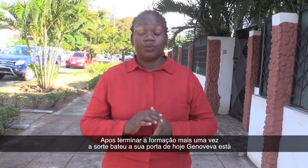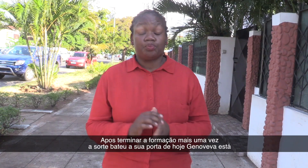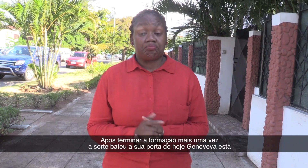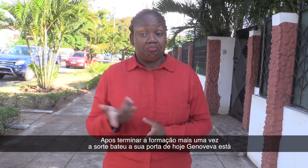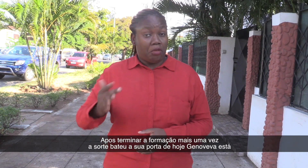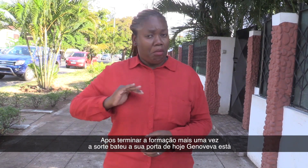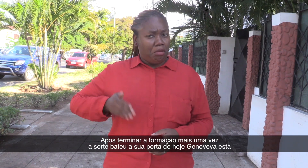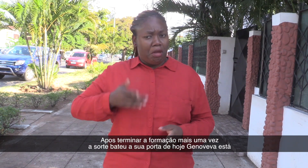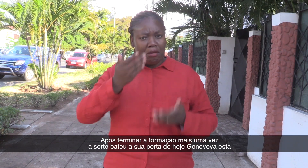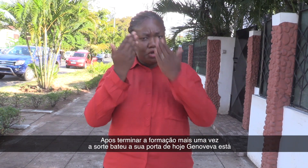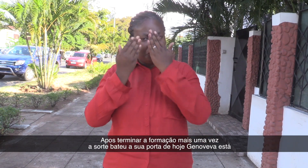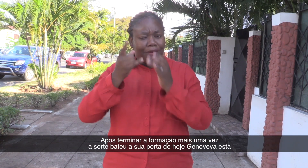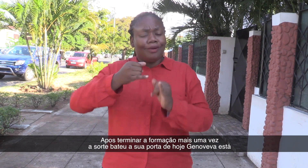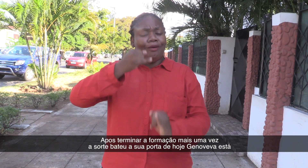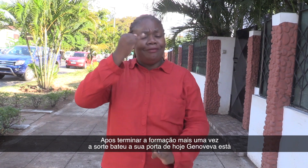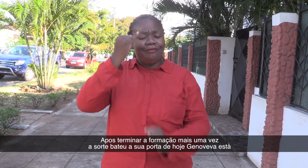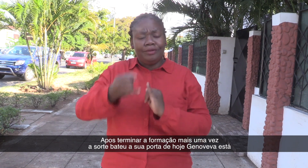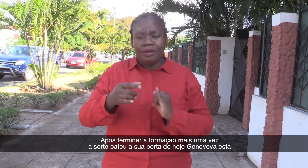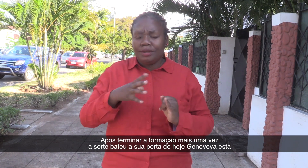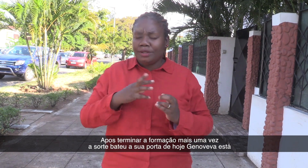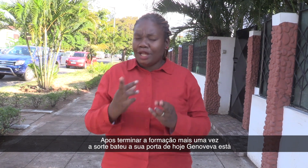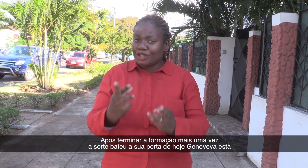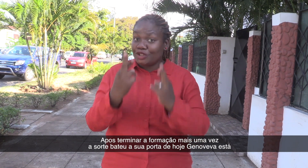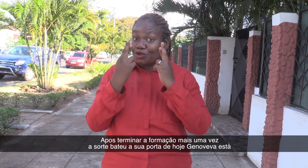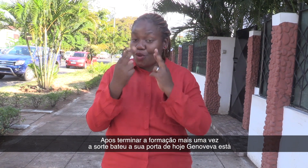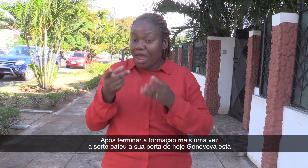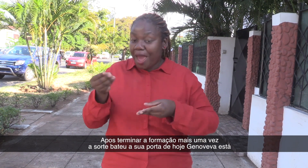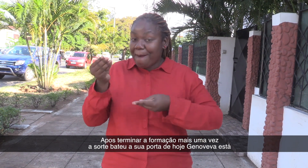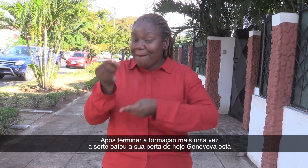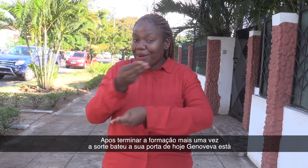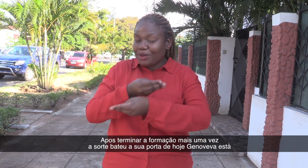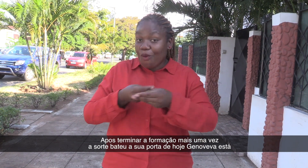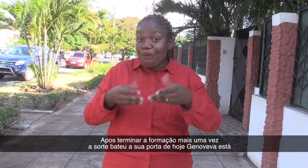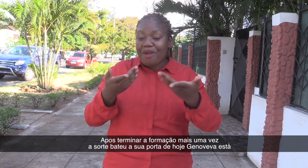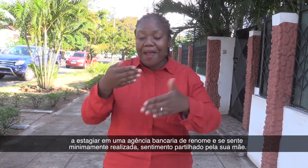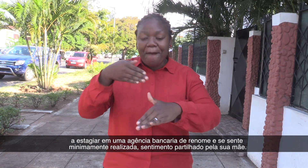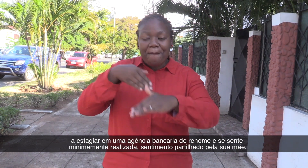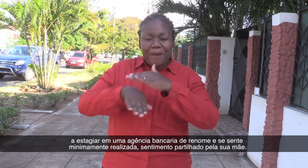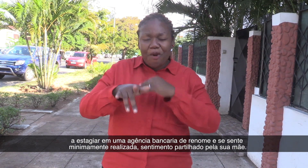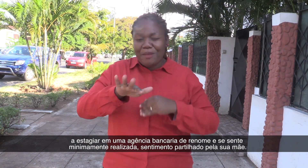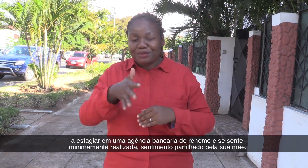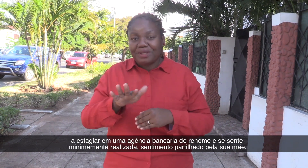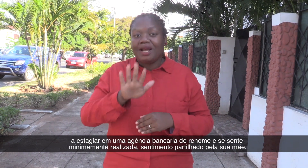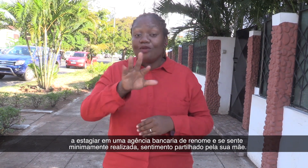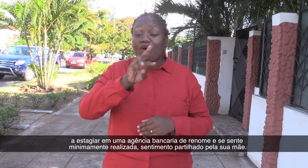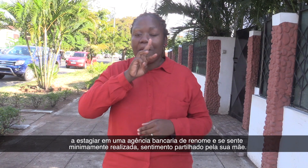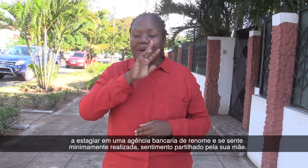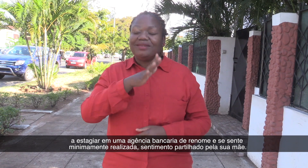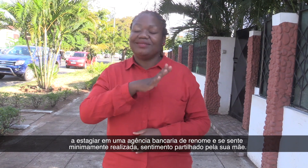Após terminar a formação, mais uma vez a sorte bateu à porta de Genoveva. Hoje, está a estagiar em uma agência bancária de